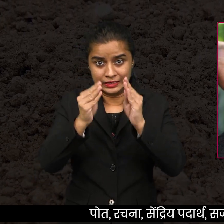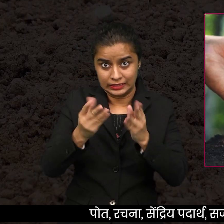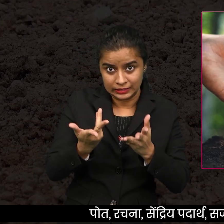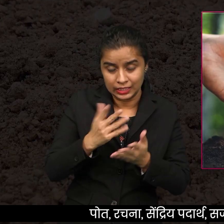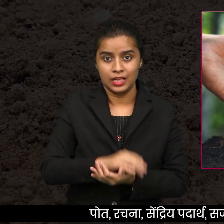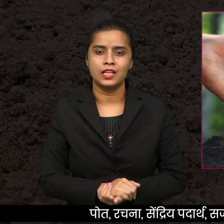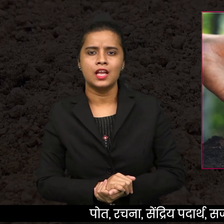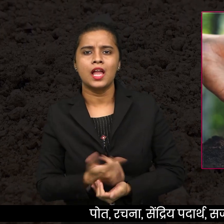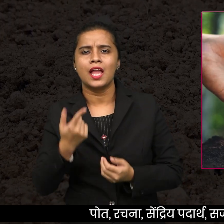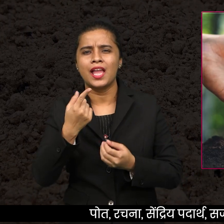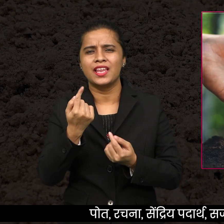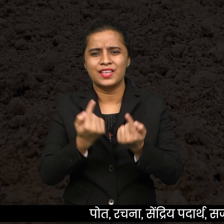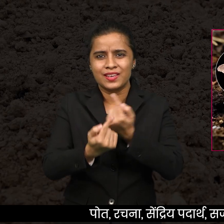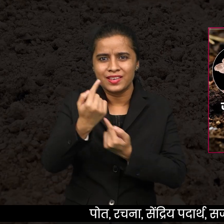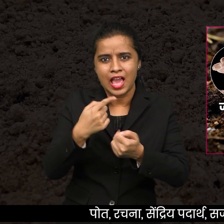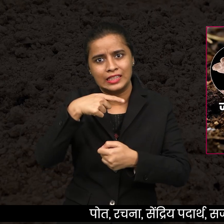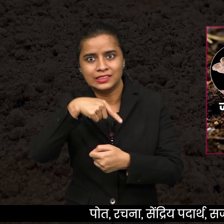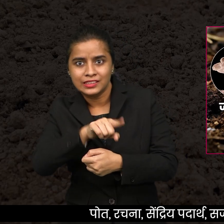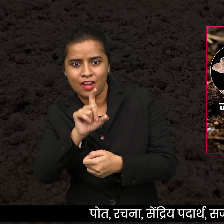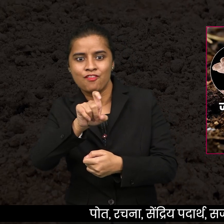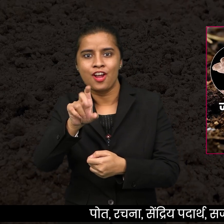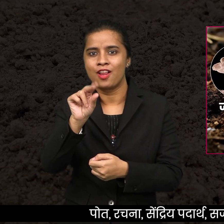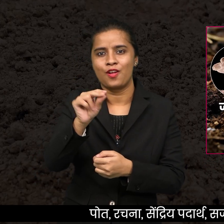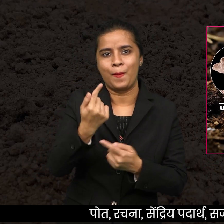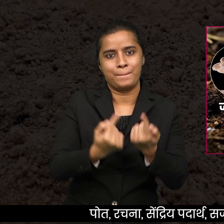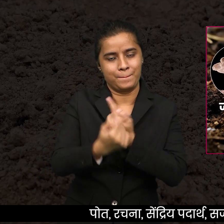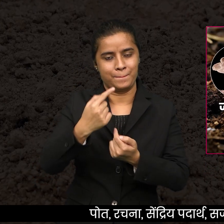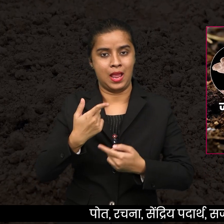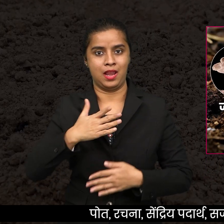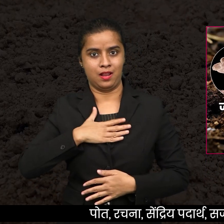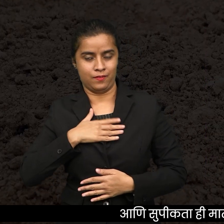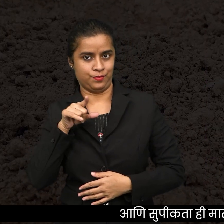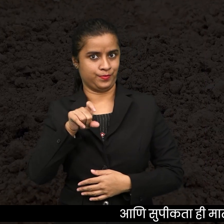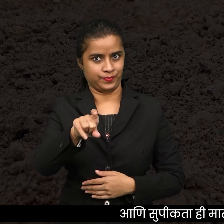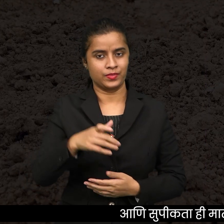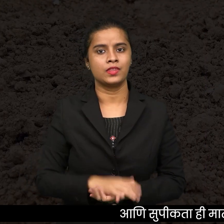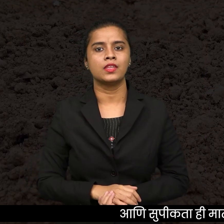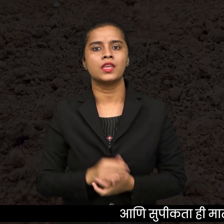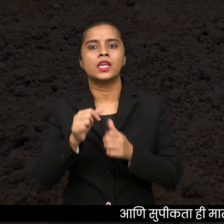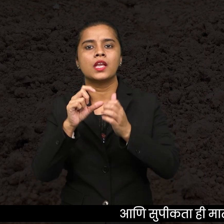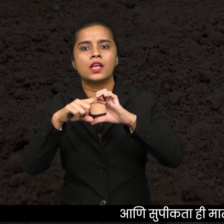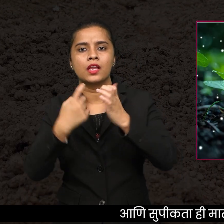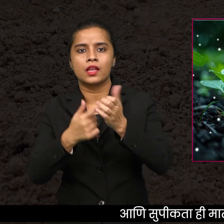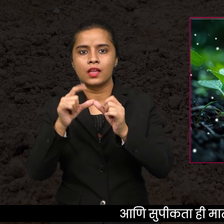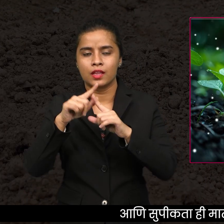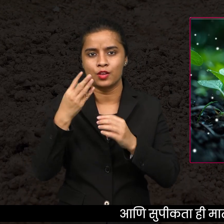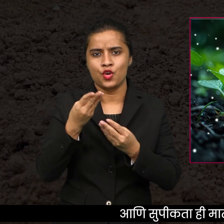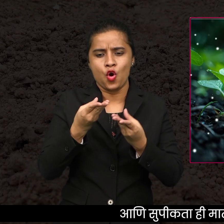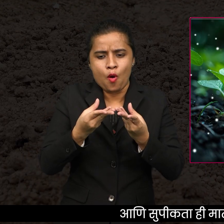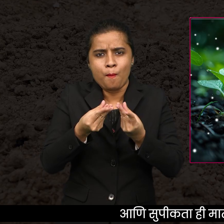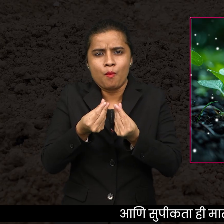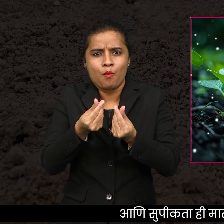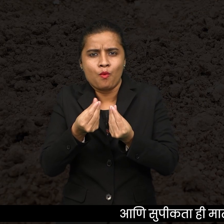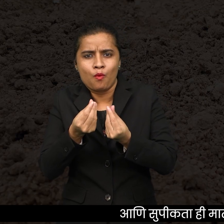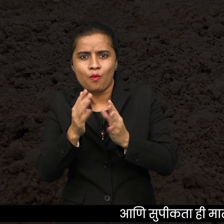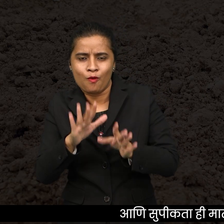आर्द्रतेचे organic प्रमाण, matter, living pH organisms, आणि aeration, सुपीकता ही moisture मातीची content,